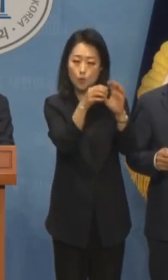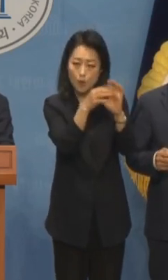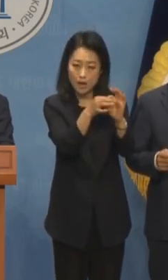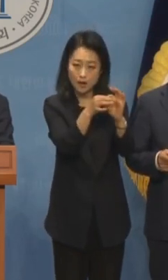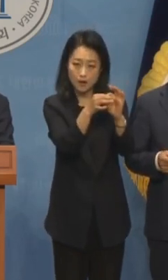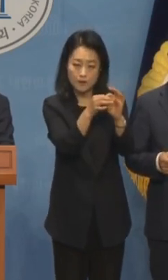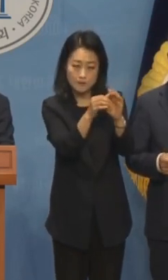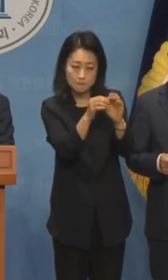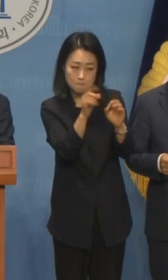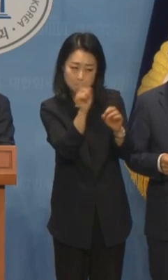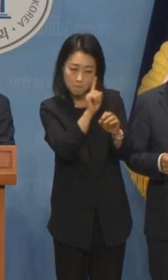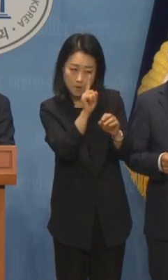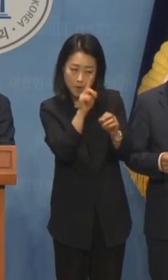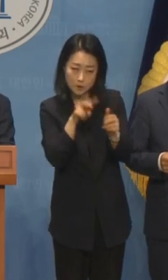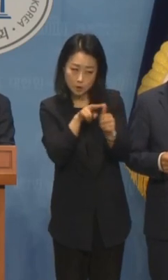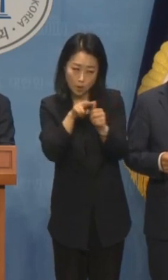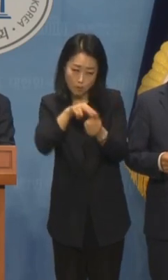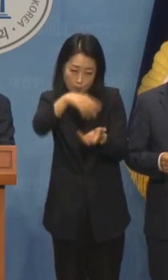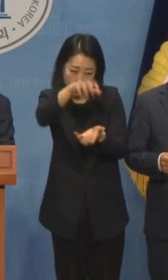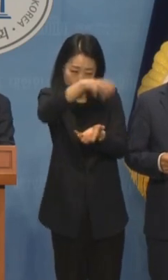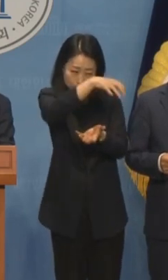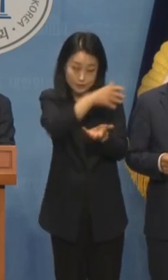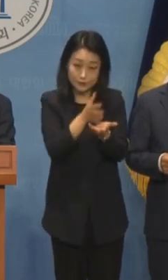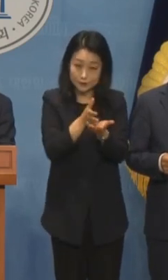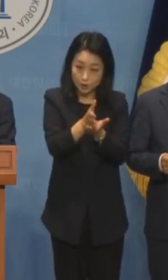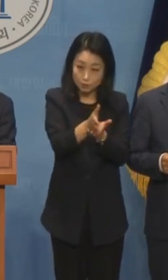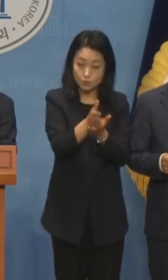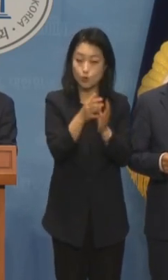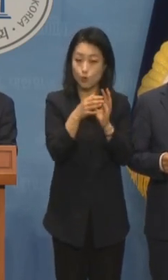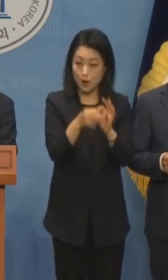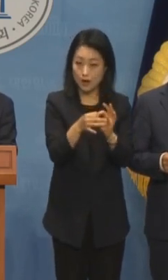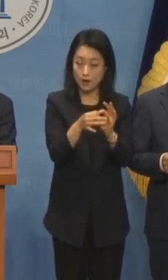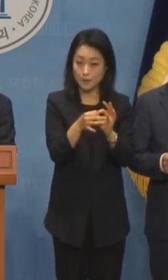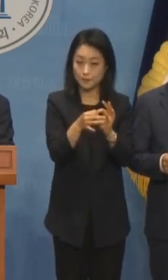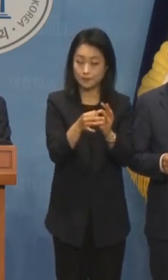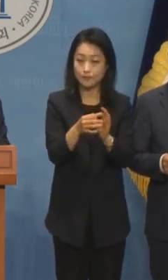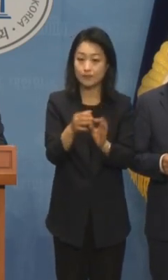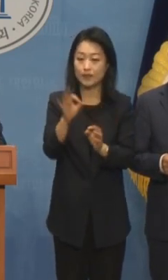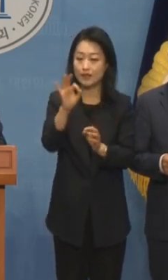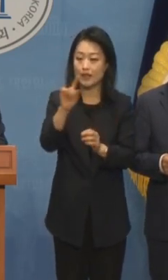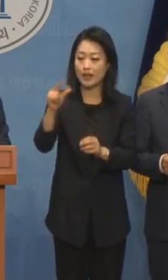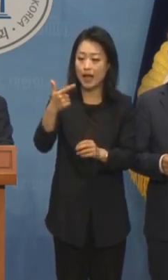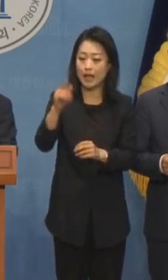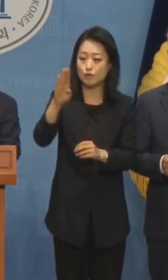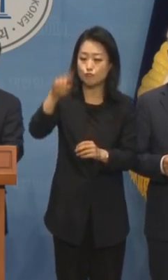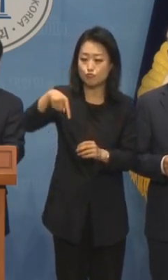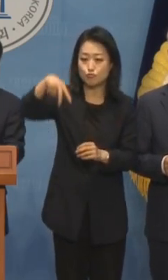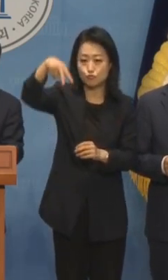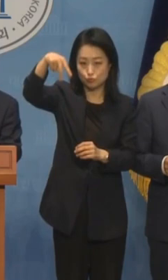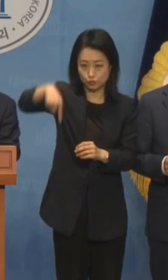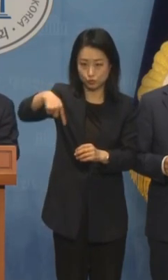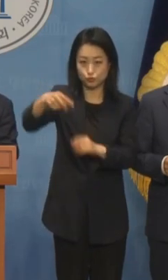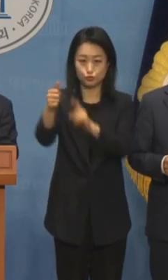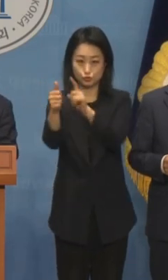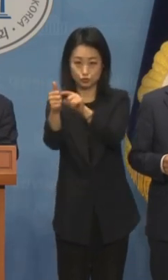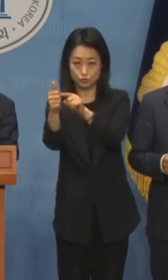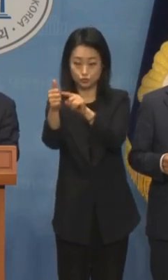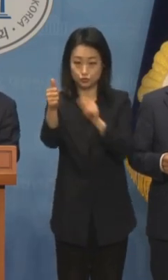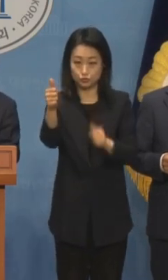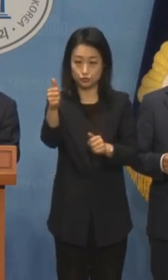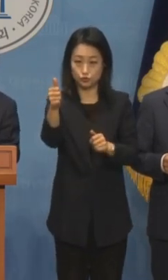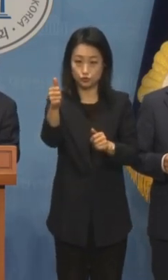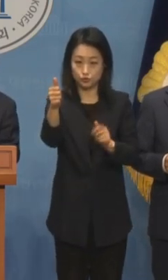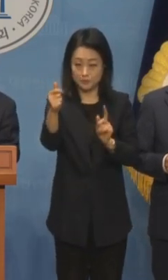위해 정보 취득원인 아태협의 안부수에게 접근해서 이화영 전 부지사를